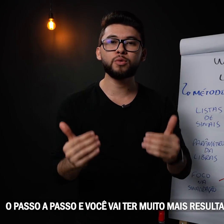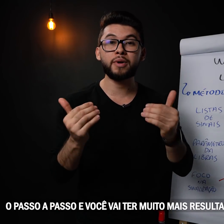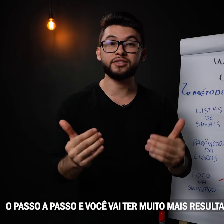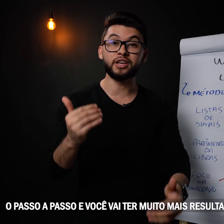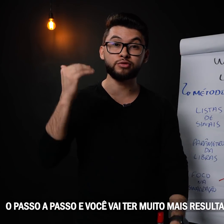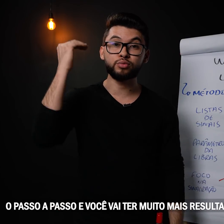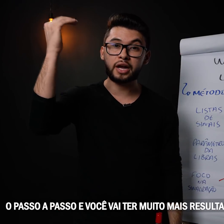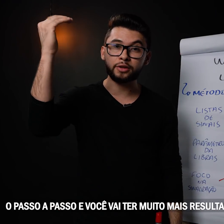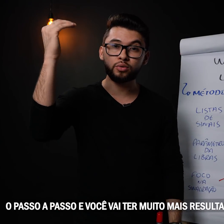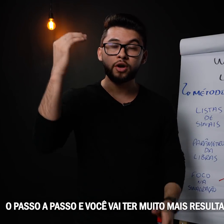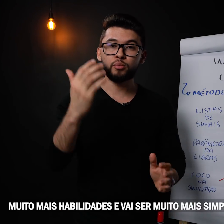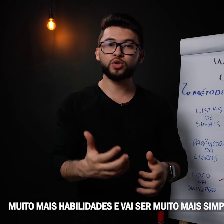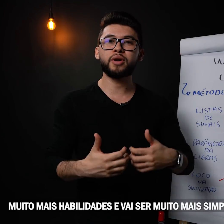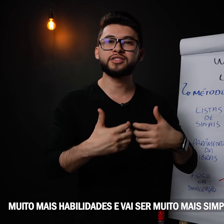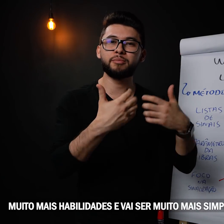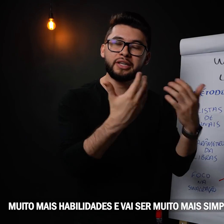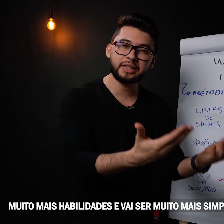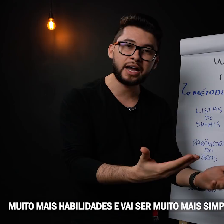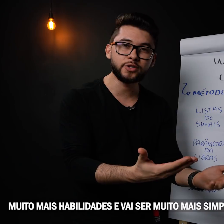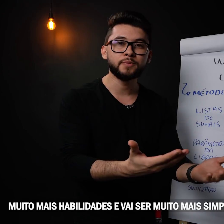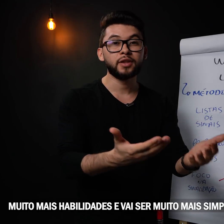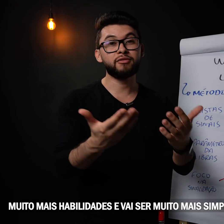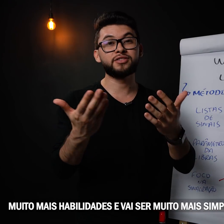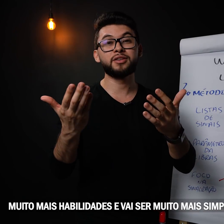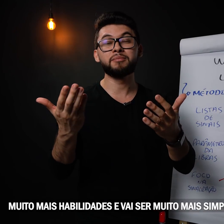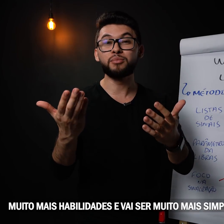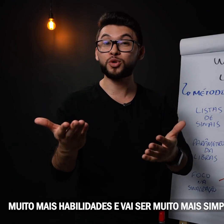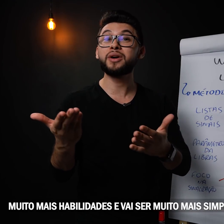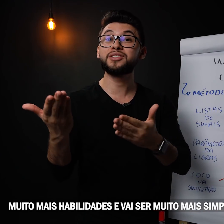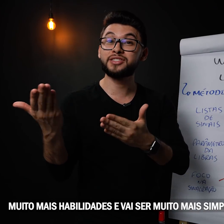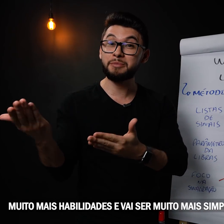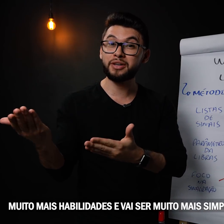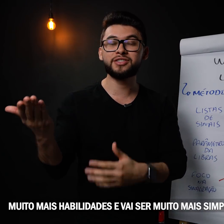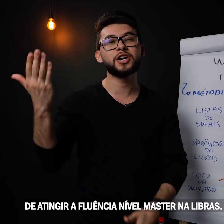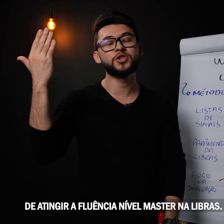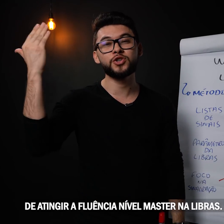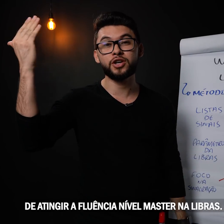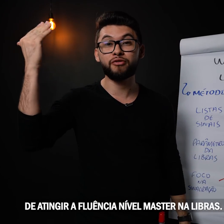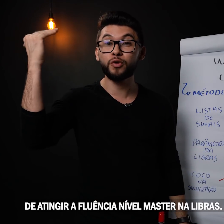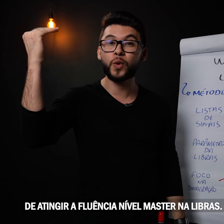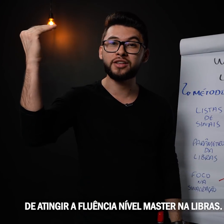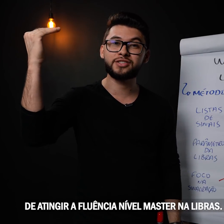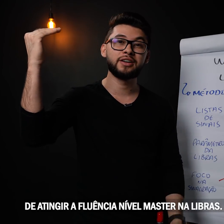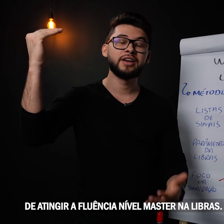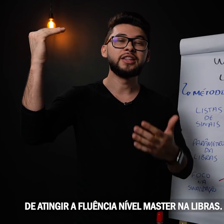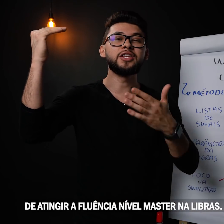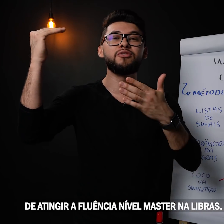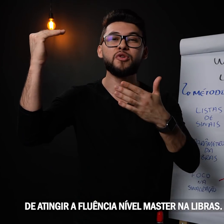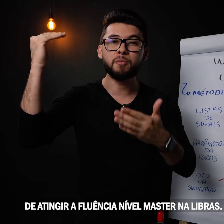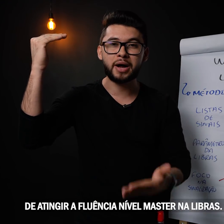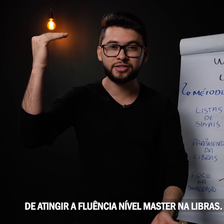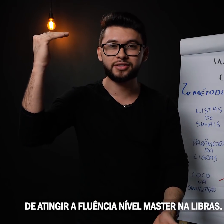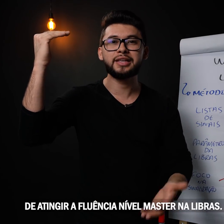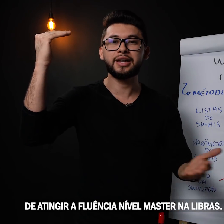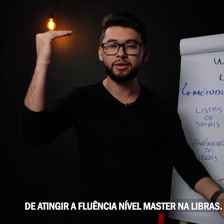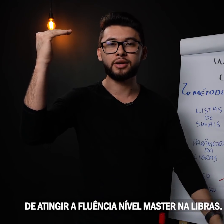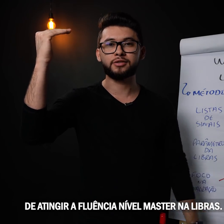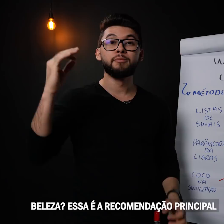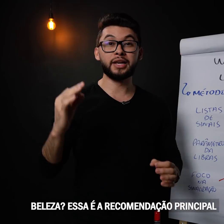mais resultado, muito mais habilidade e vai ser muito mais simples de atingir a fluência nível Master na Libras.